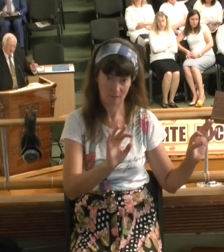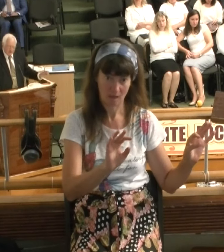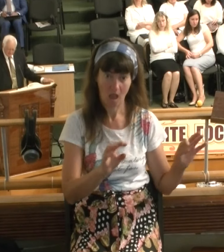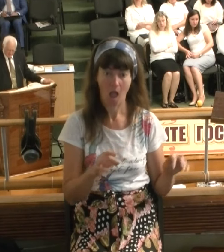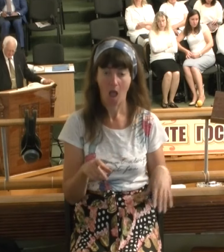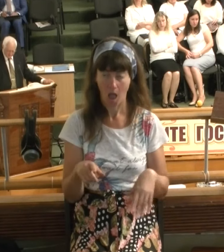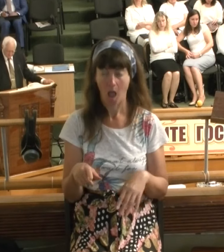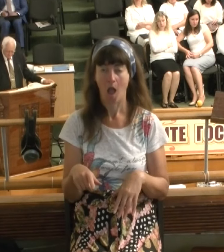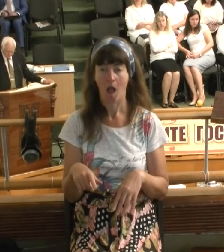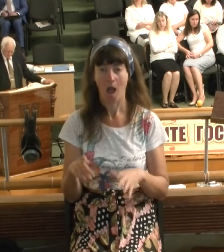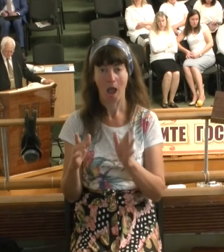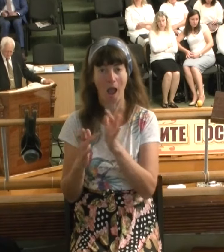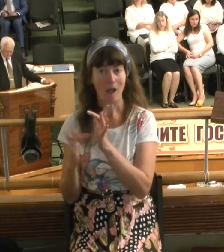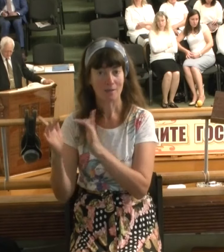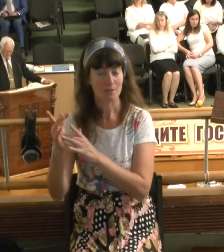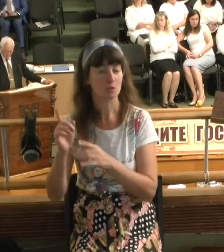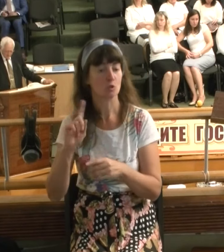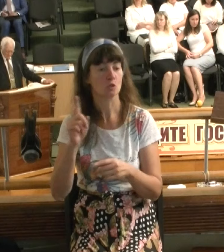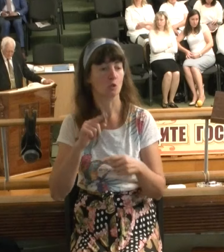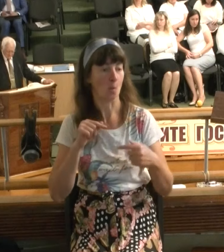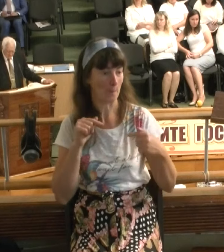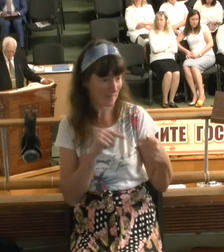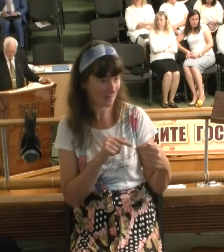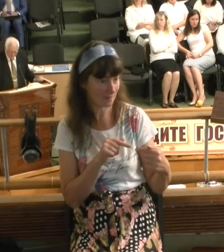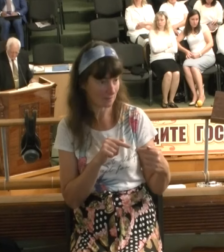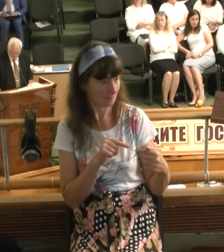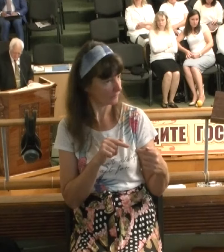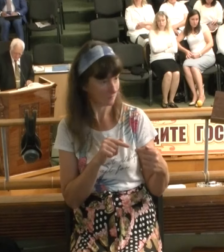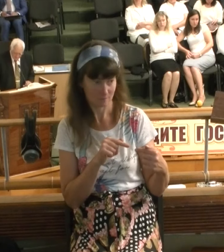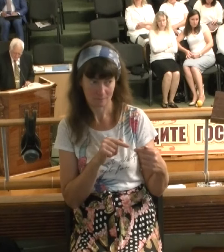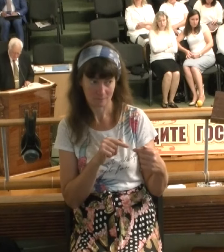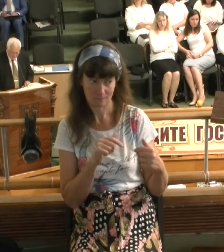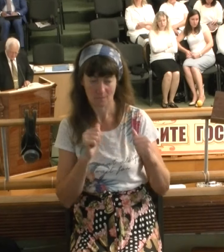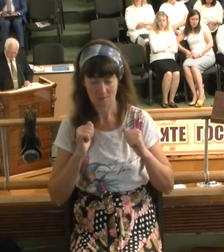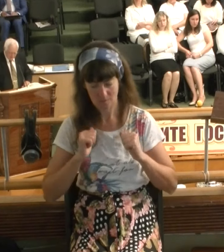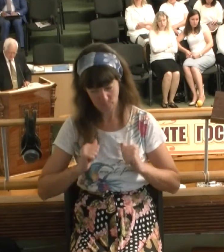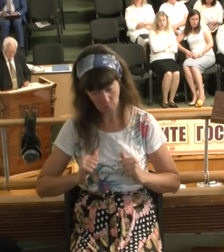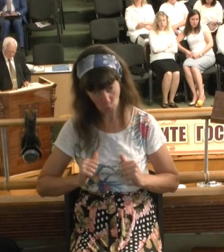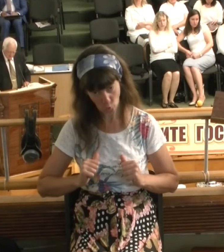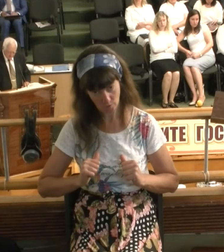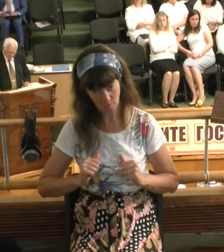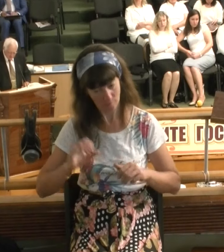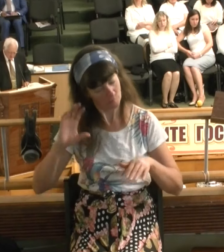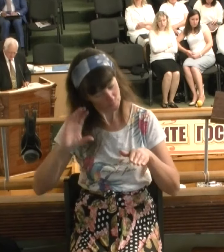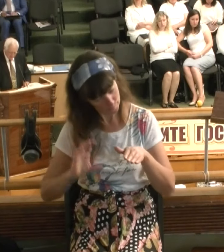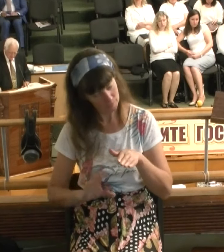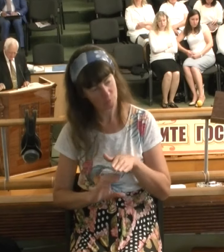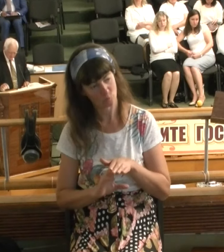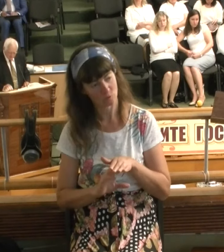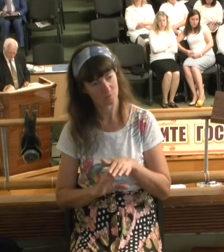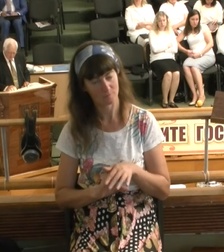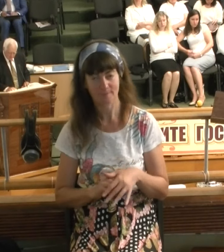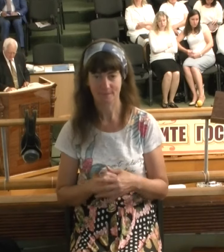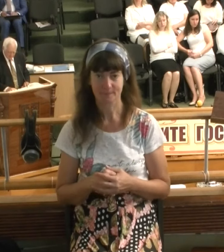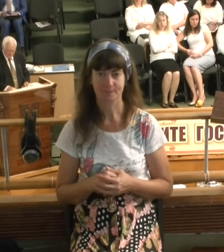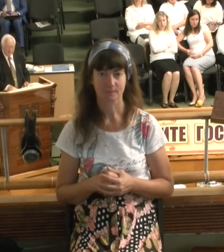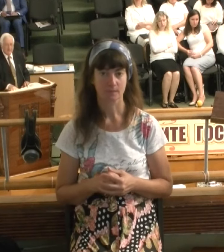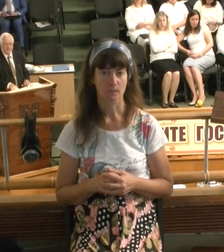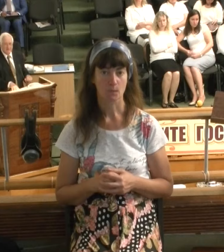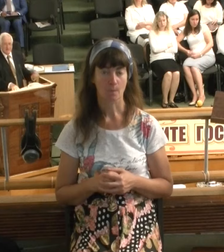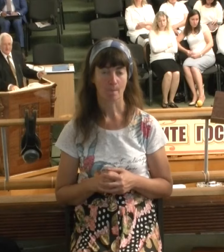И он не противился. Мы читаем 39 стих этой же главы Евангелия от